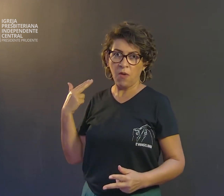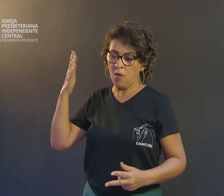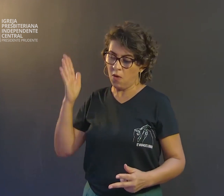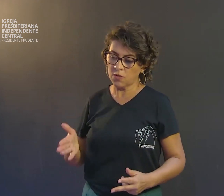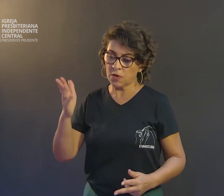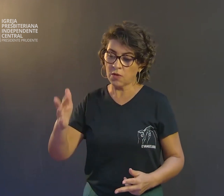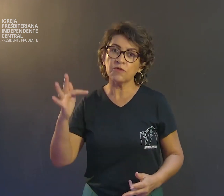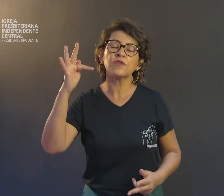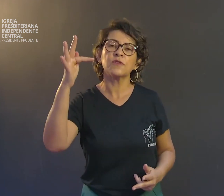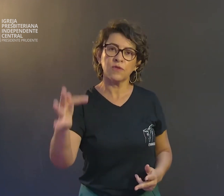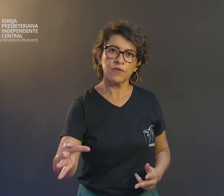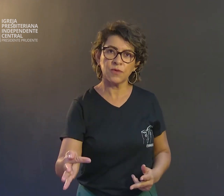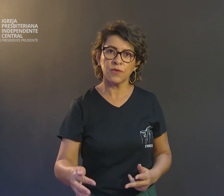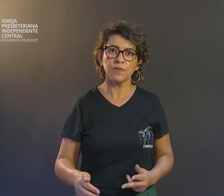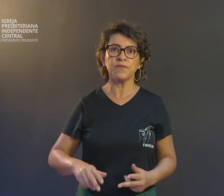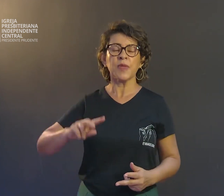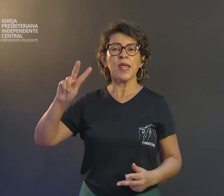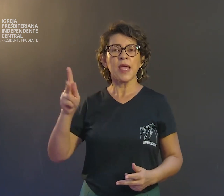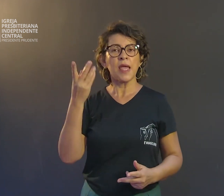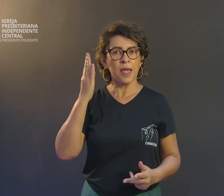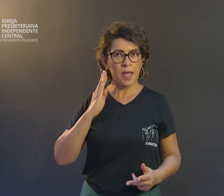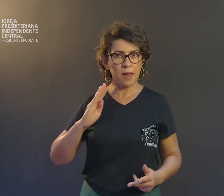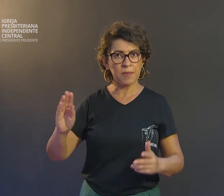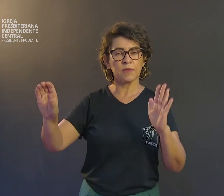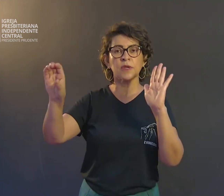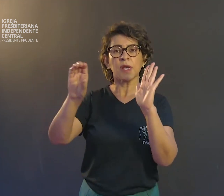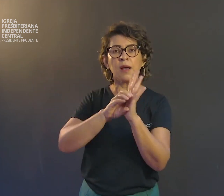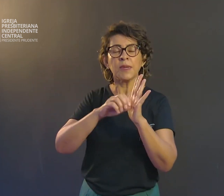Hebreus, capítulo 13, versos 7 e 8.